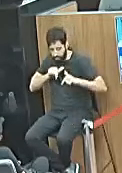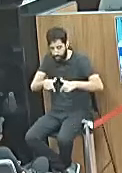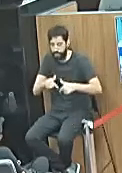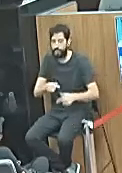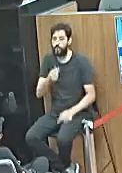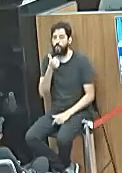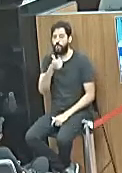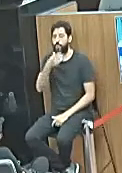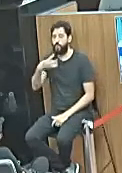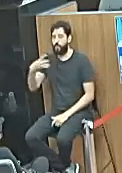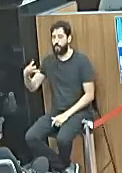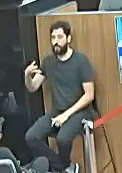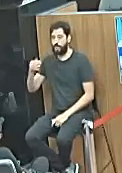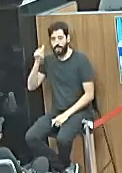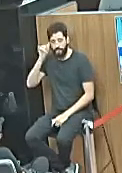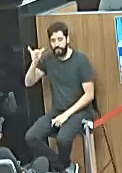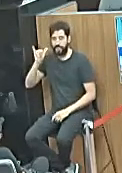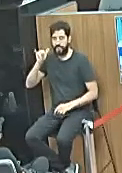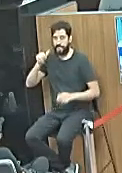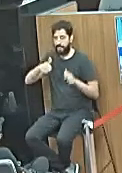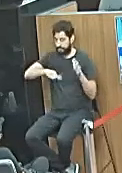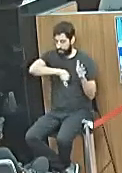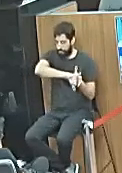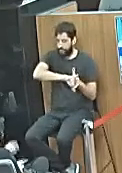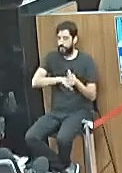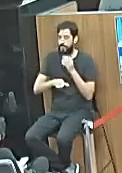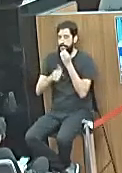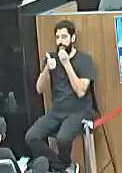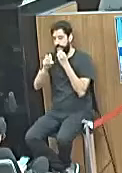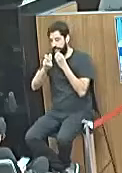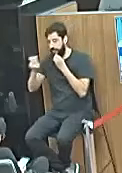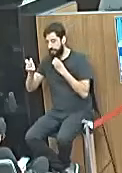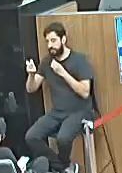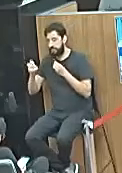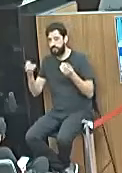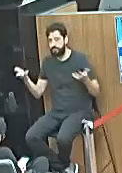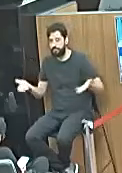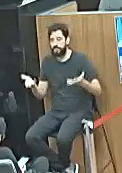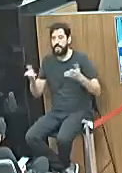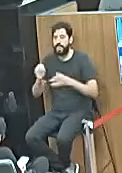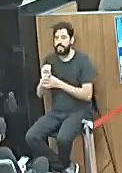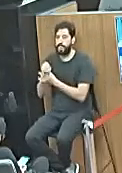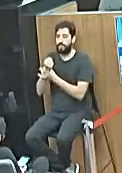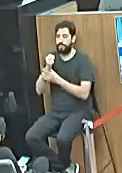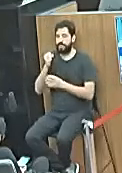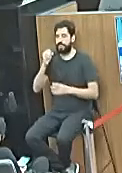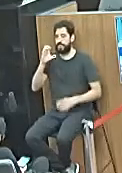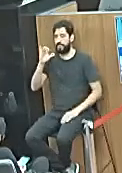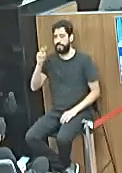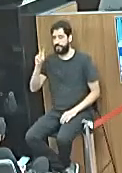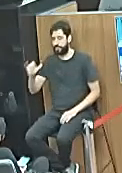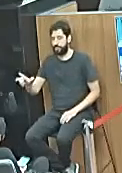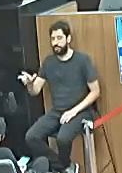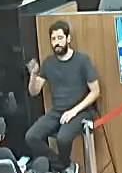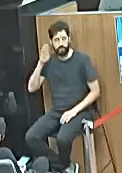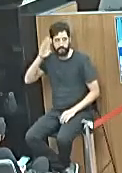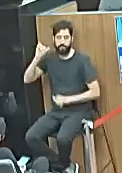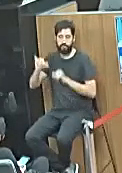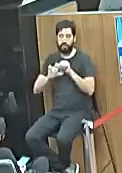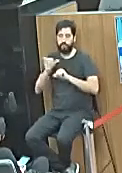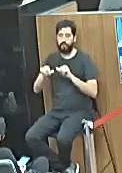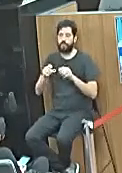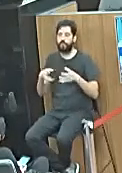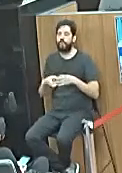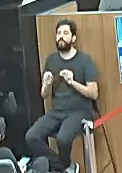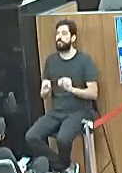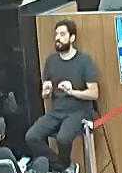144 prevenção à criminalidade e 155 promoção de defesa civil as principais alterações sugeridas pelo